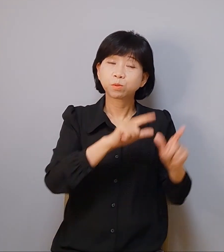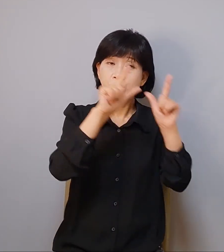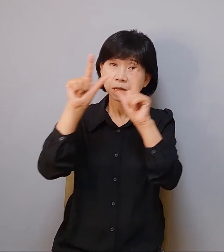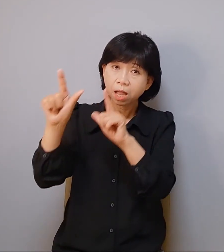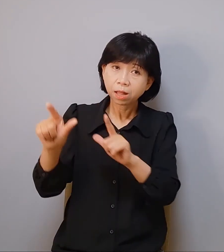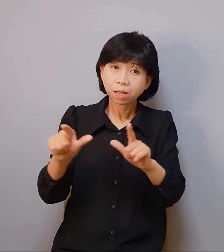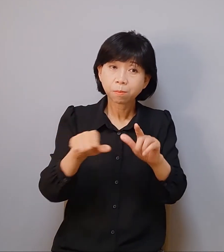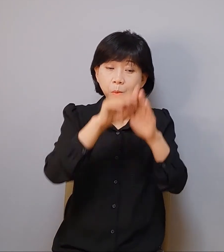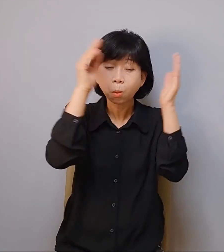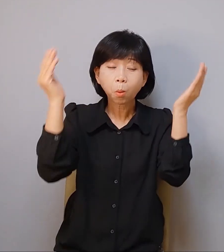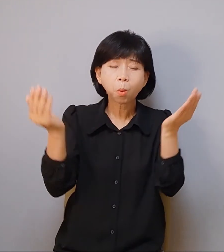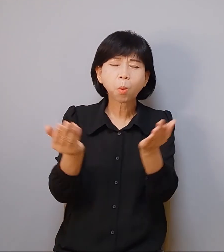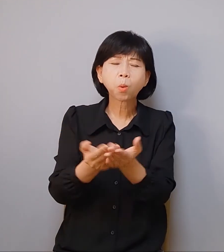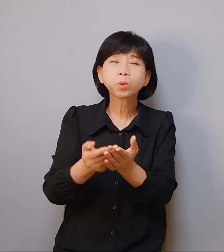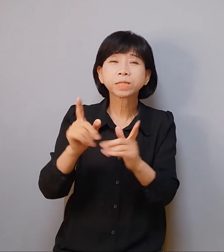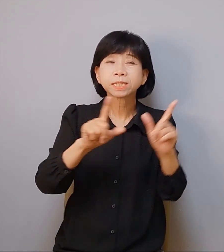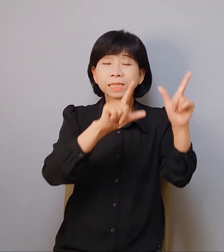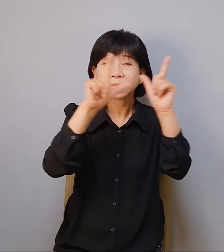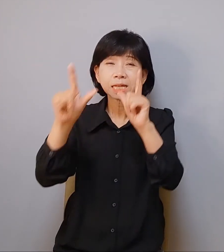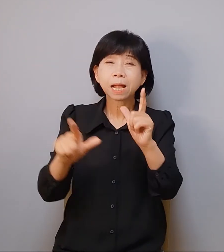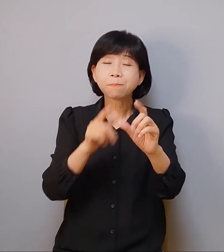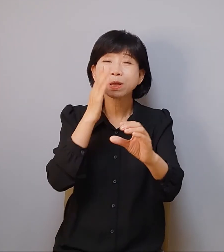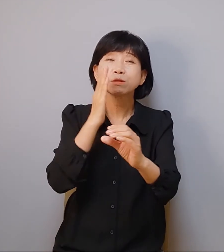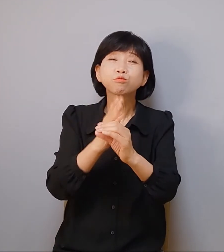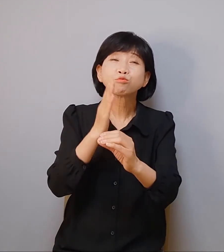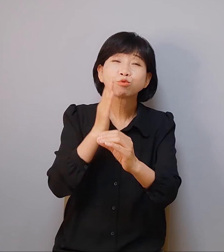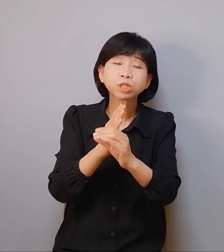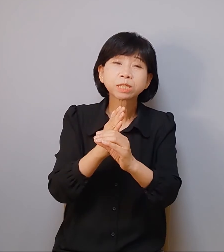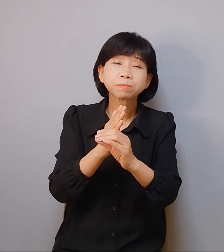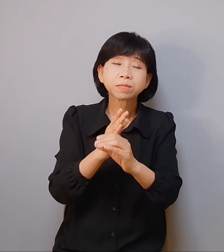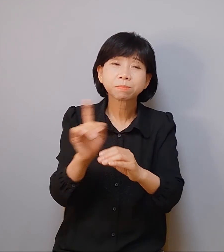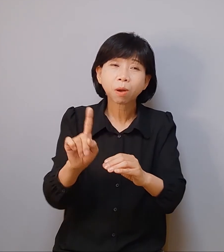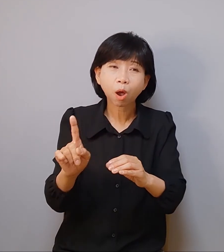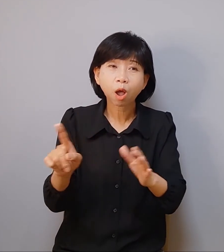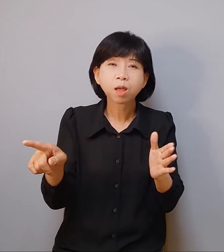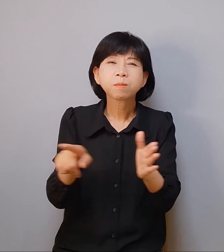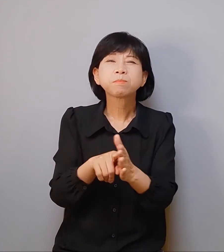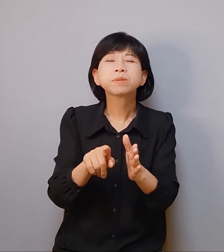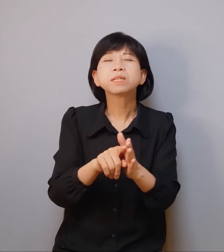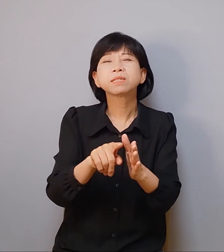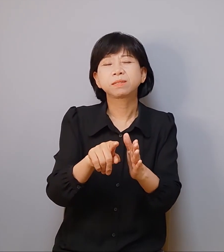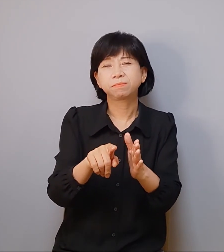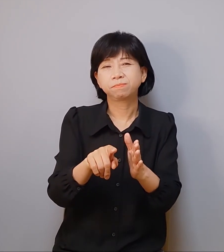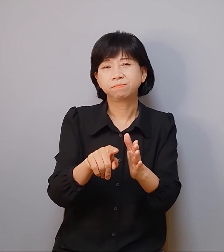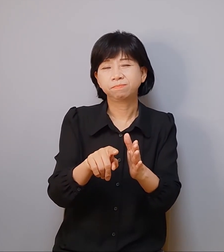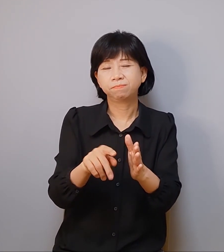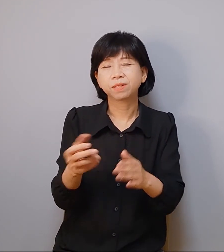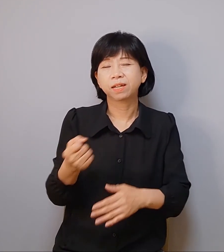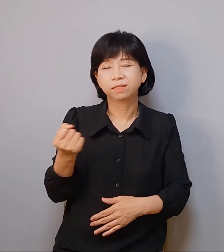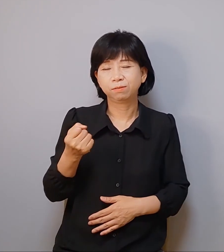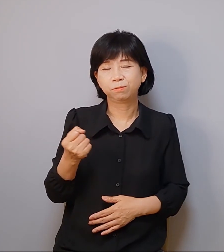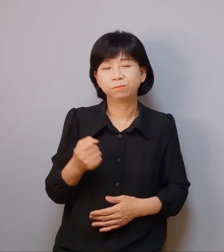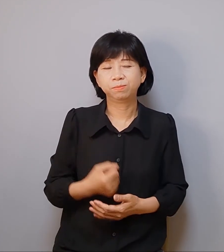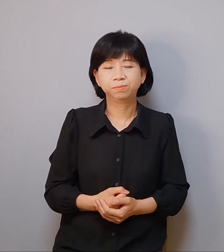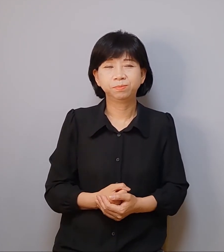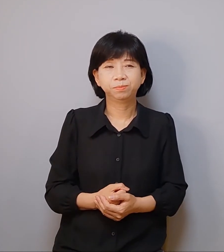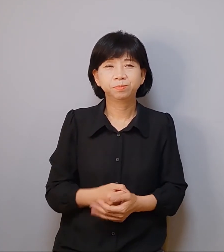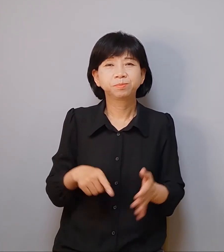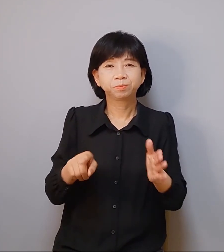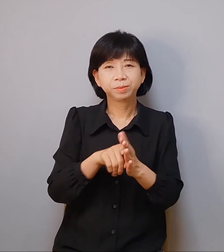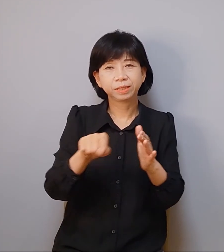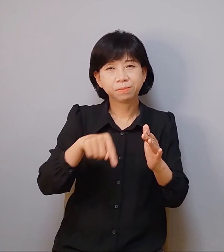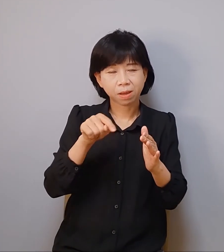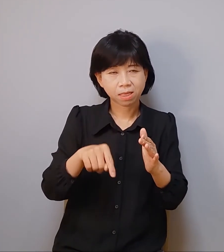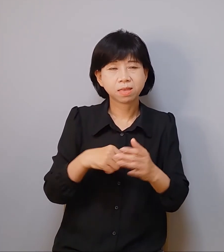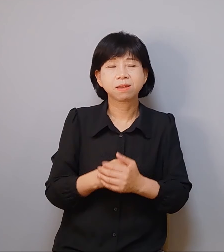원리가, 모든 삶의 중심이 믿음 안에서 이루어져야 한다라는 겁니다. 믿음으로